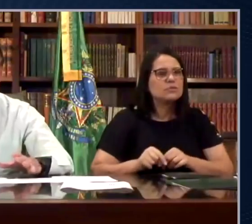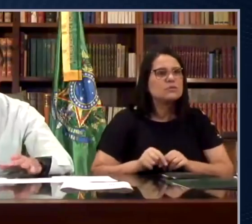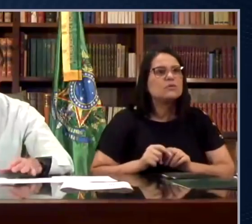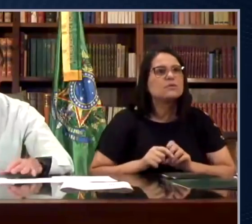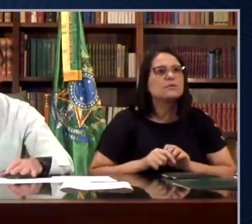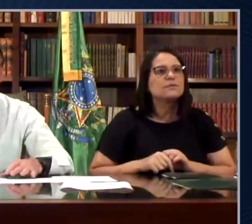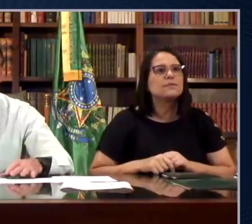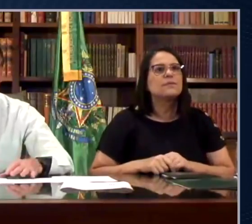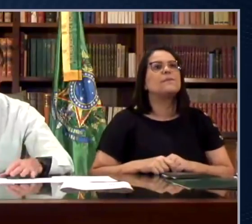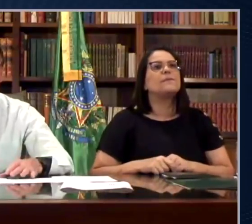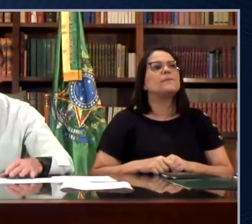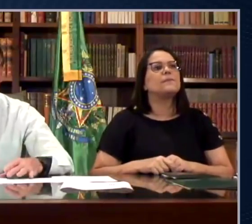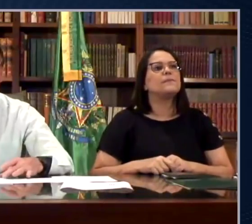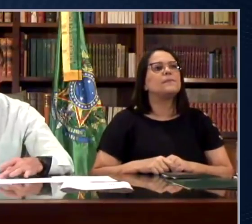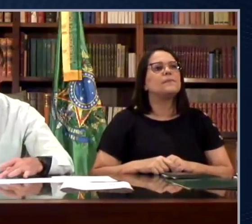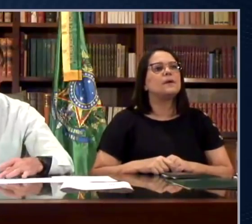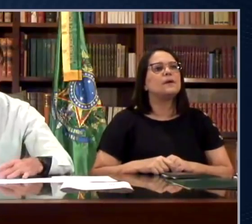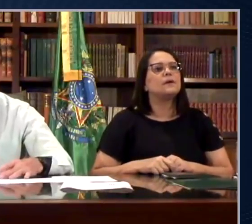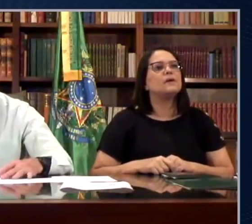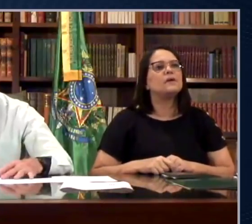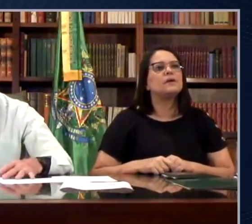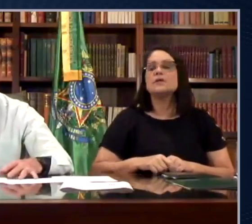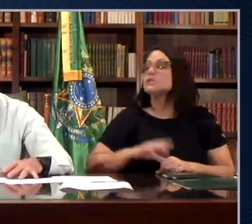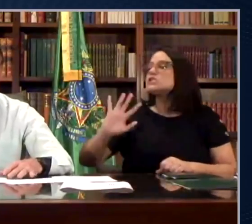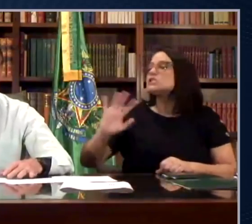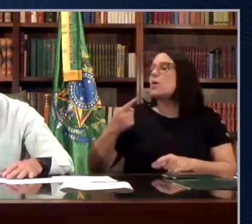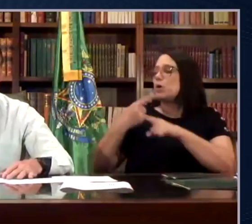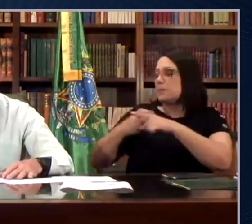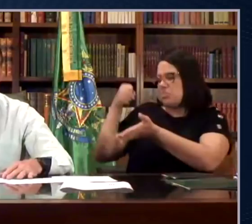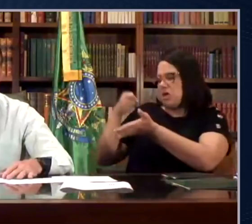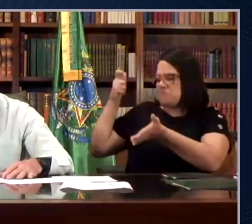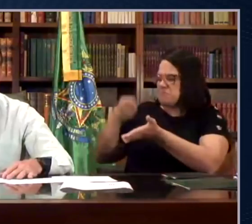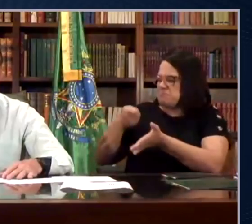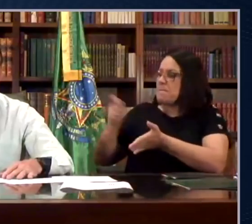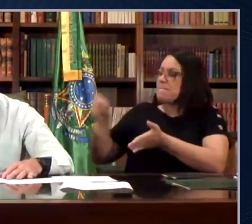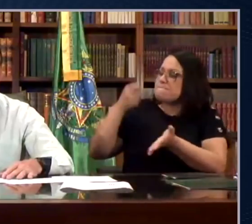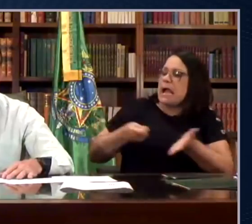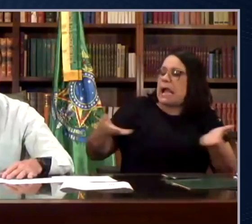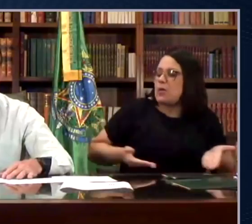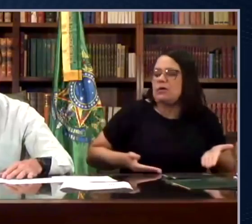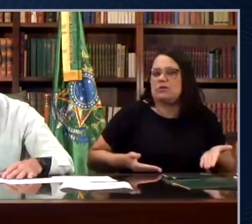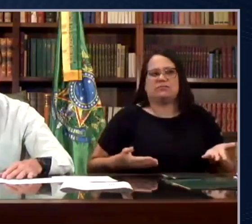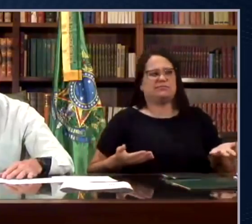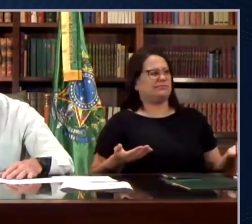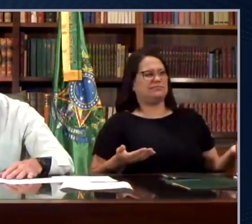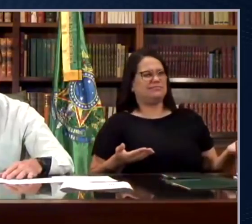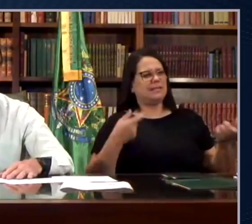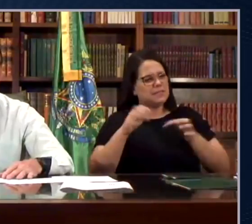que já estão cobrando do senhor a imediata distribuição de um dinheiro que requer logística